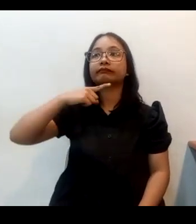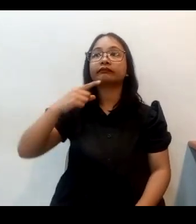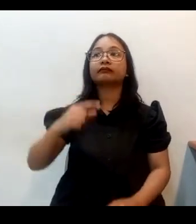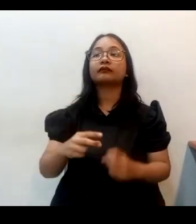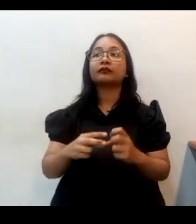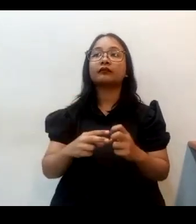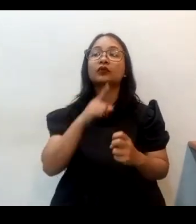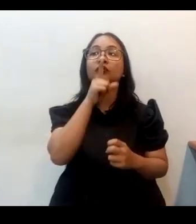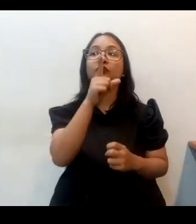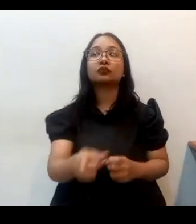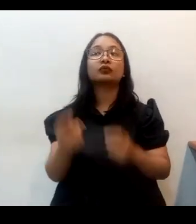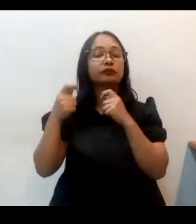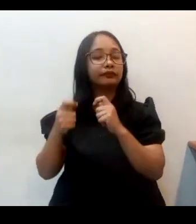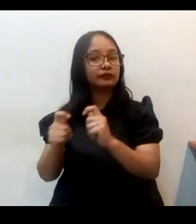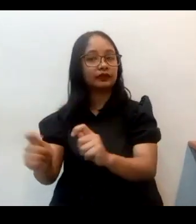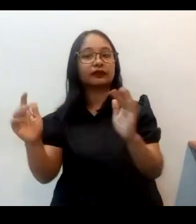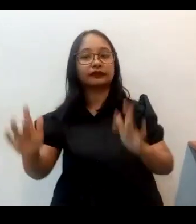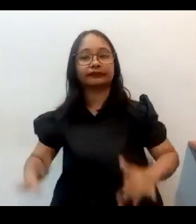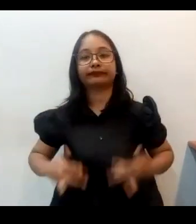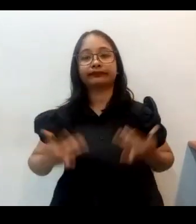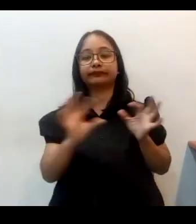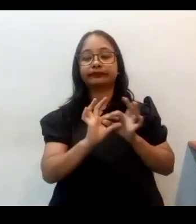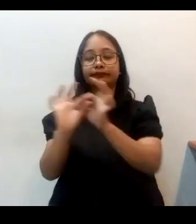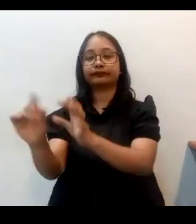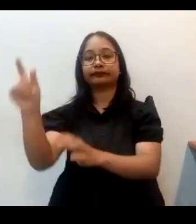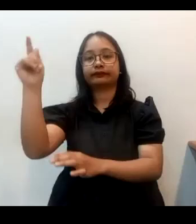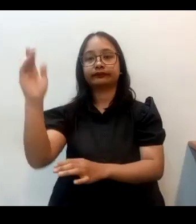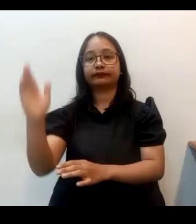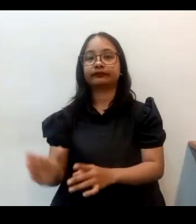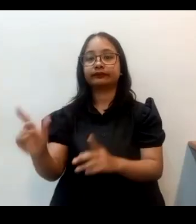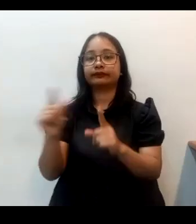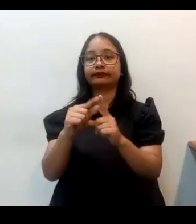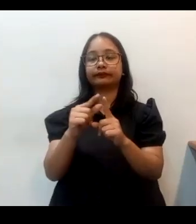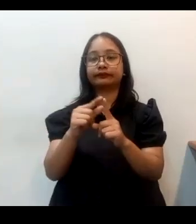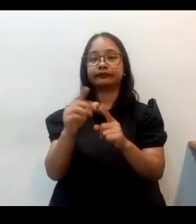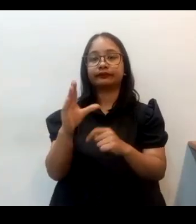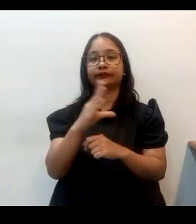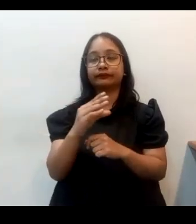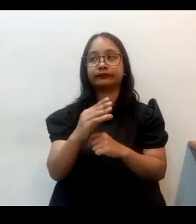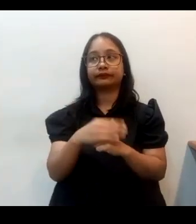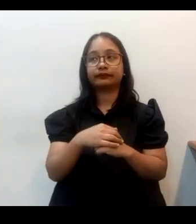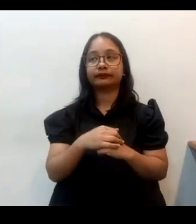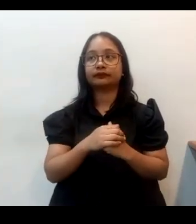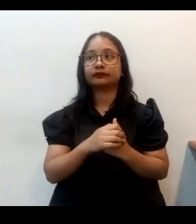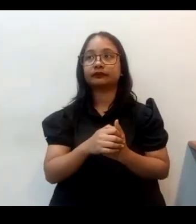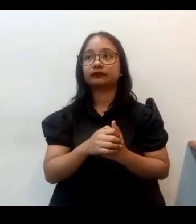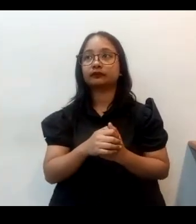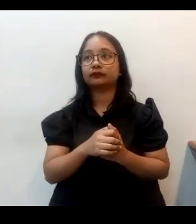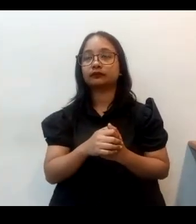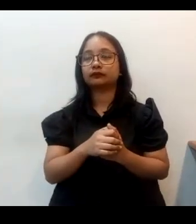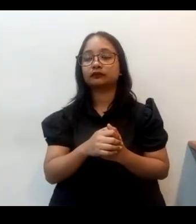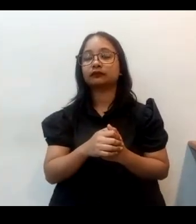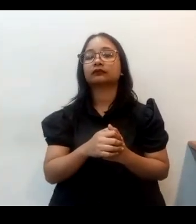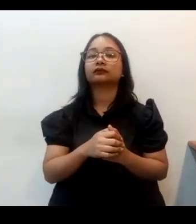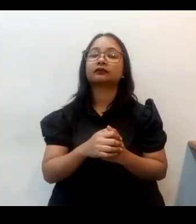is true. Kaya sa kanya pong buhay Kristiyano, kanya pong sinusubukang i-apply yung salita ng Diyos sa kanyang buhay. At kung kanya po